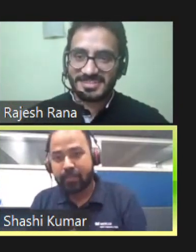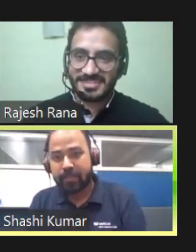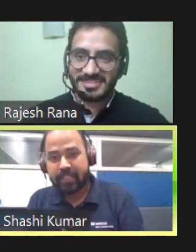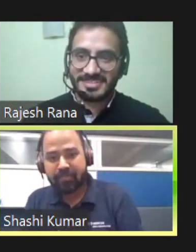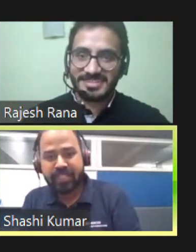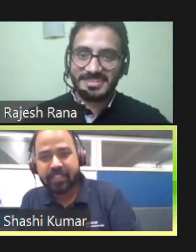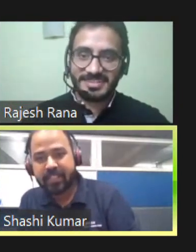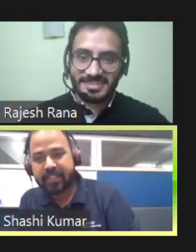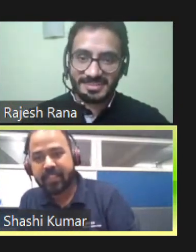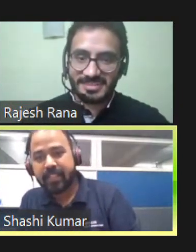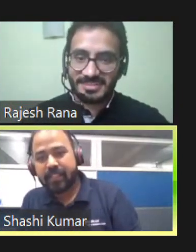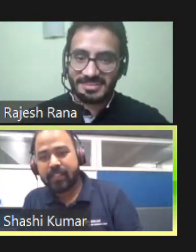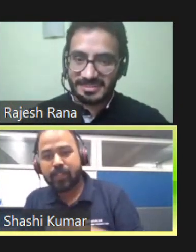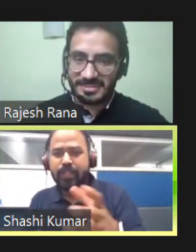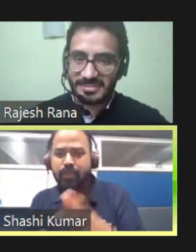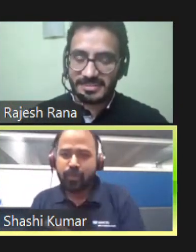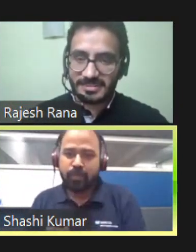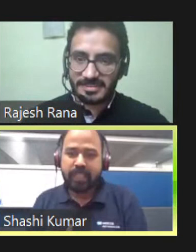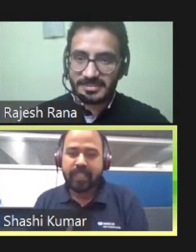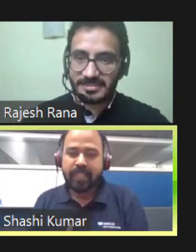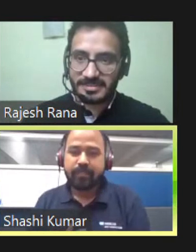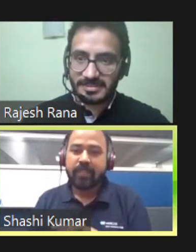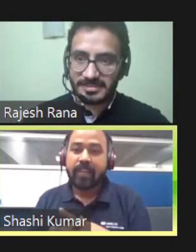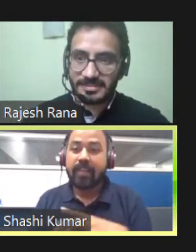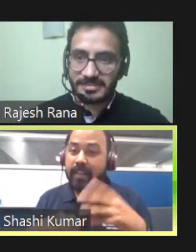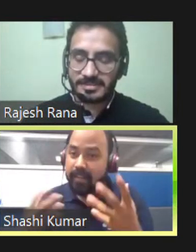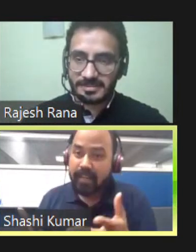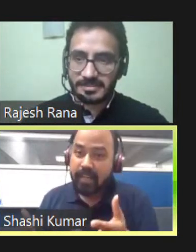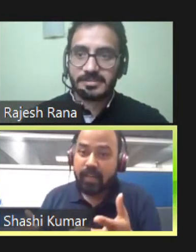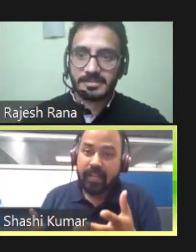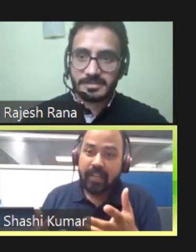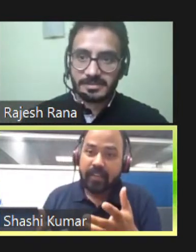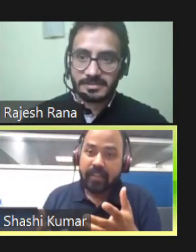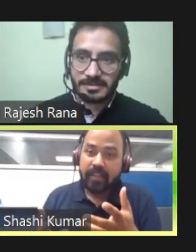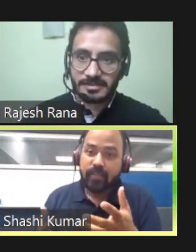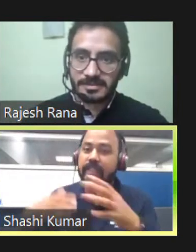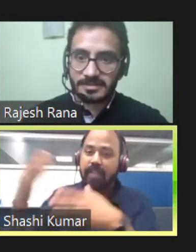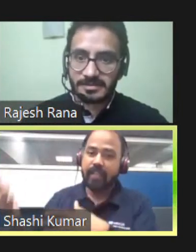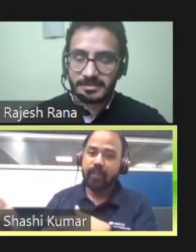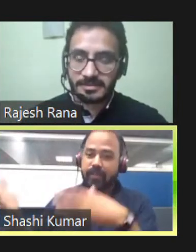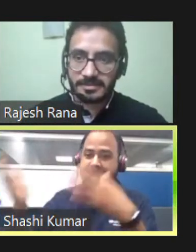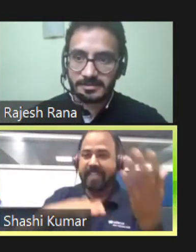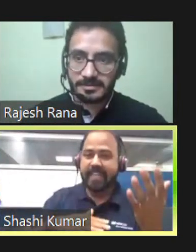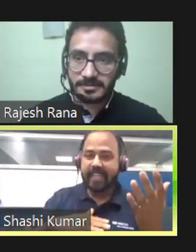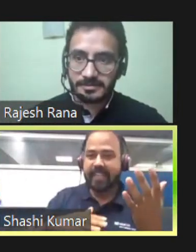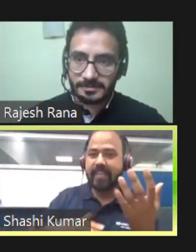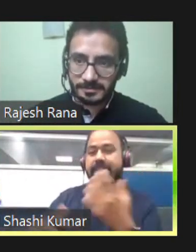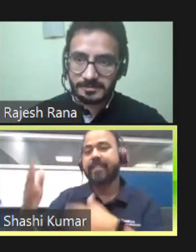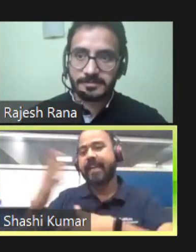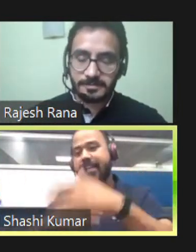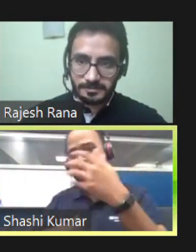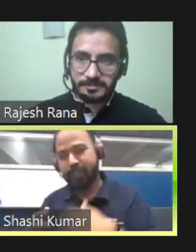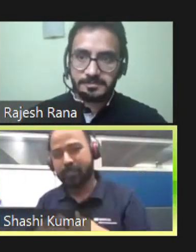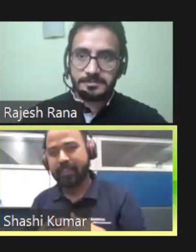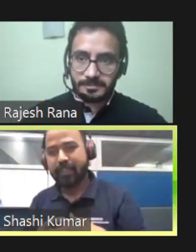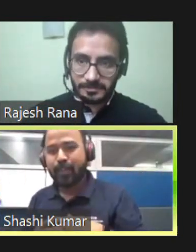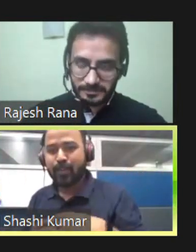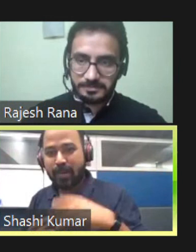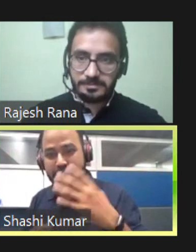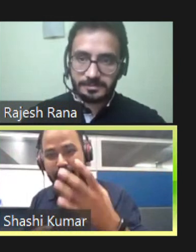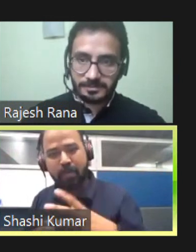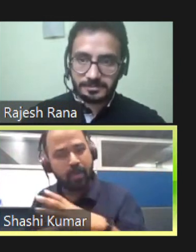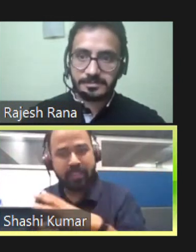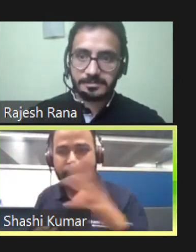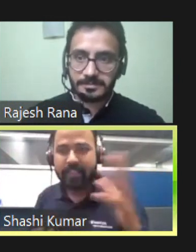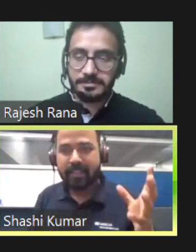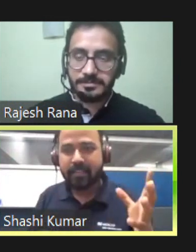सोशल मीडिया इन्फ्लुएंसर की है जिन्होंने यूट्यूब में गाना गाया हुआ है, उसी गाने को रिक्रिएट किया है साइन लैंग्वेज। तो